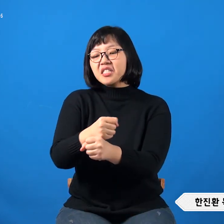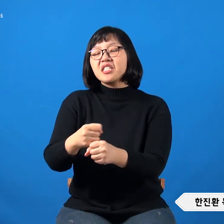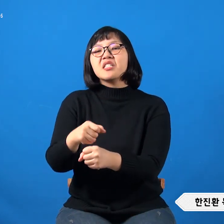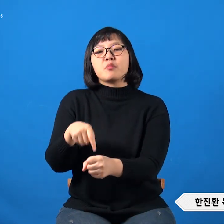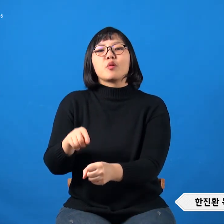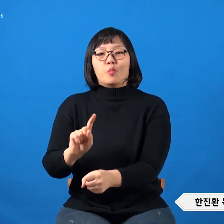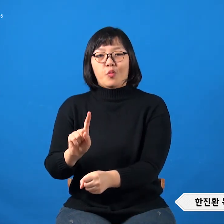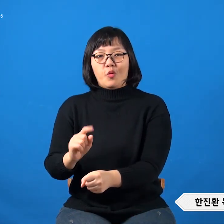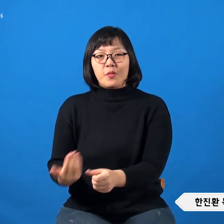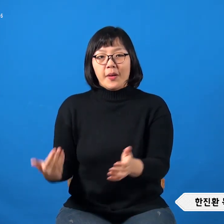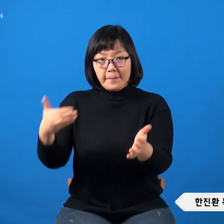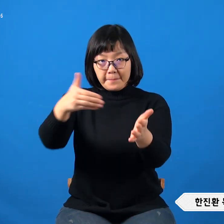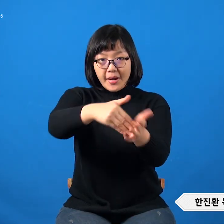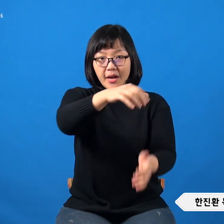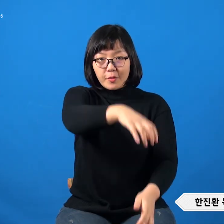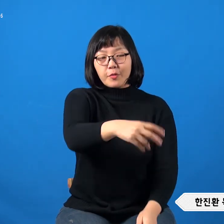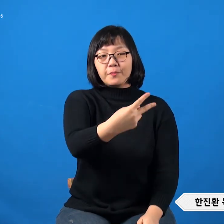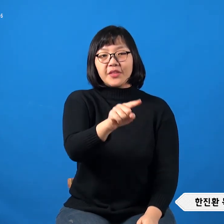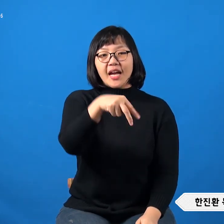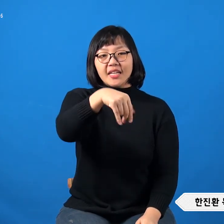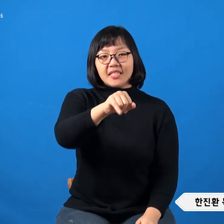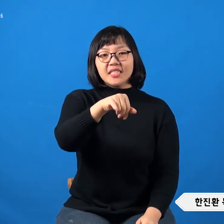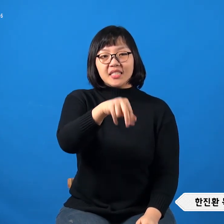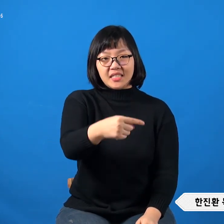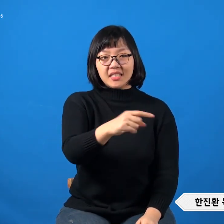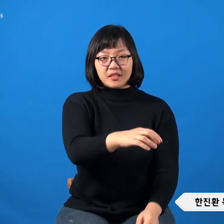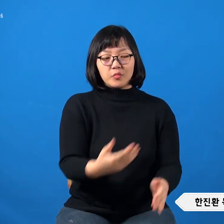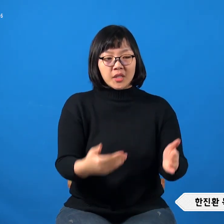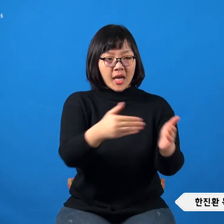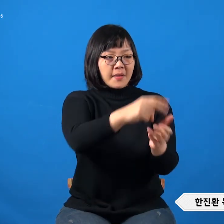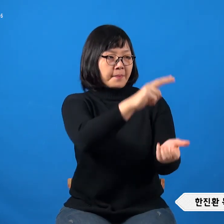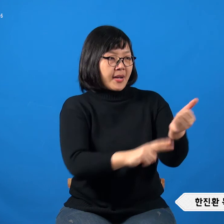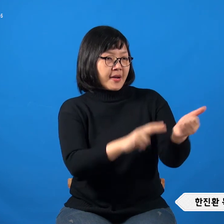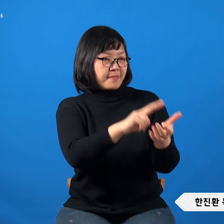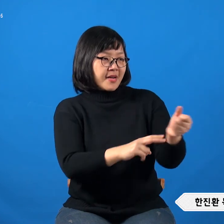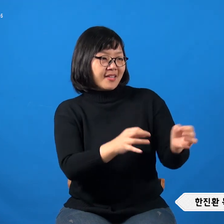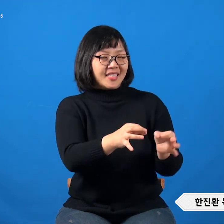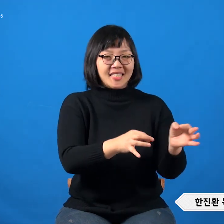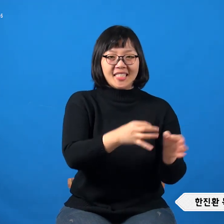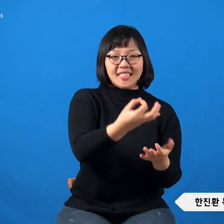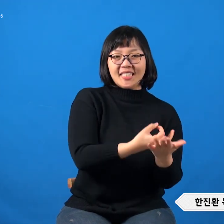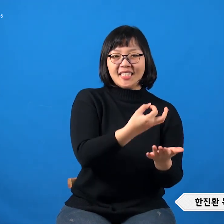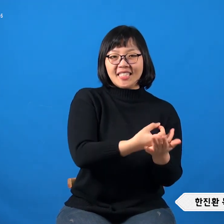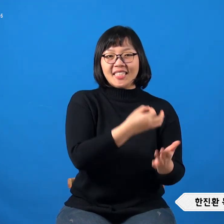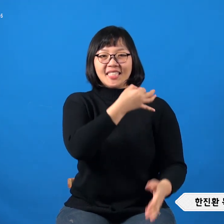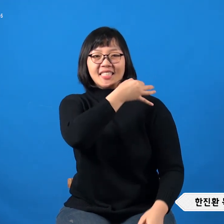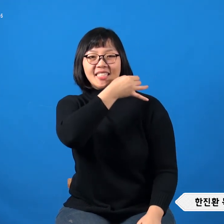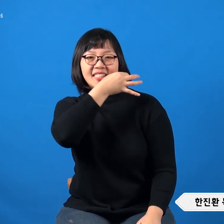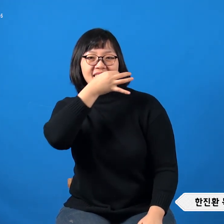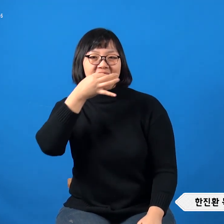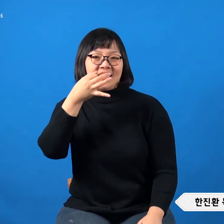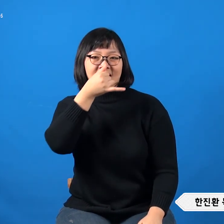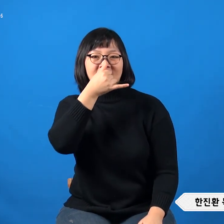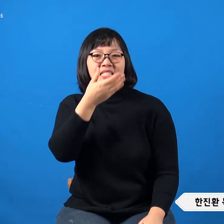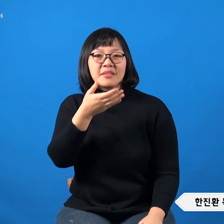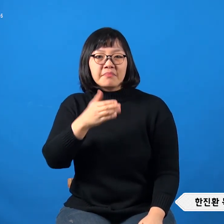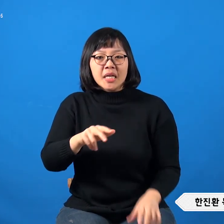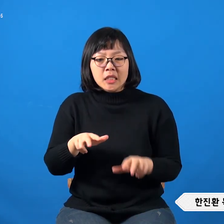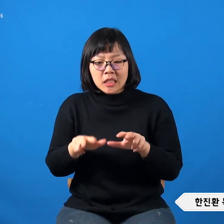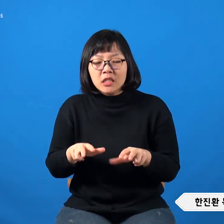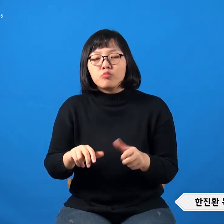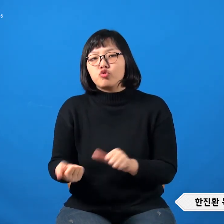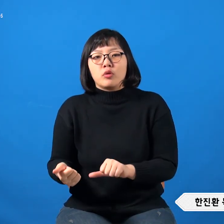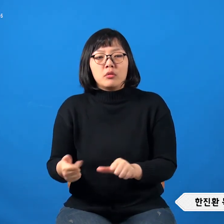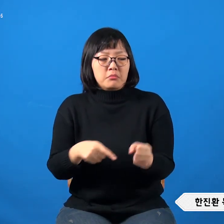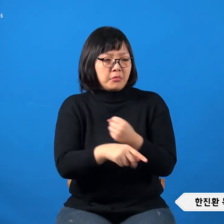가서 팔면 한미천 단단히 거머쥘 수 있는 것이지만은, 그러나 지금 목숨이 경각에 달려 있는데 그게